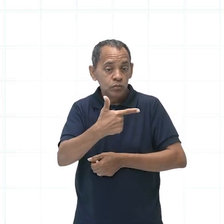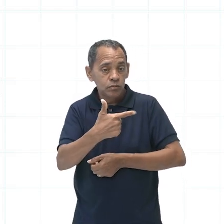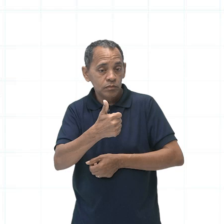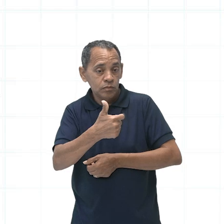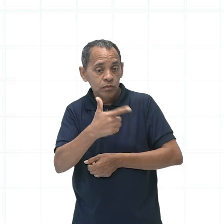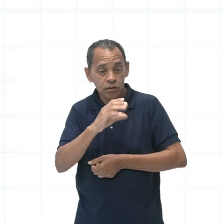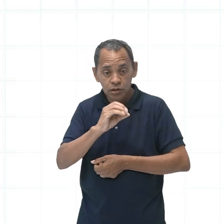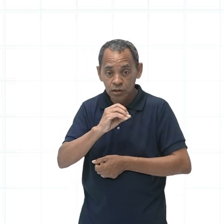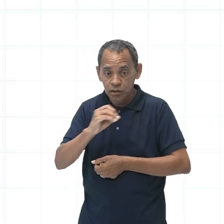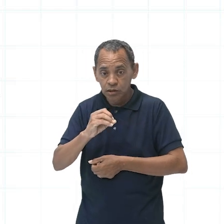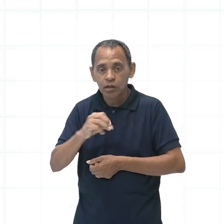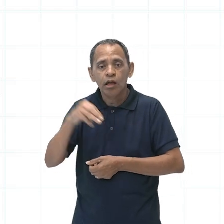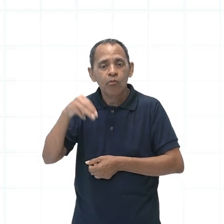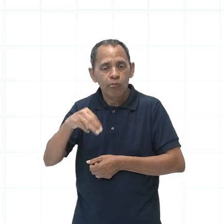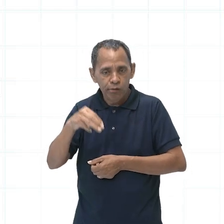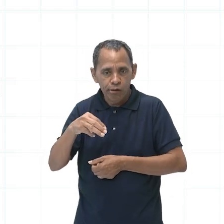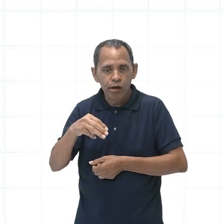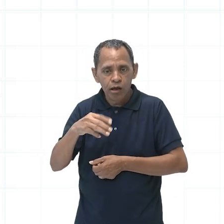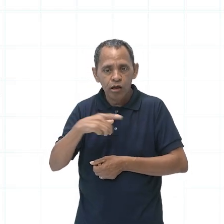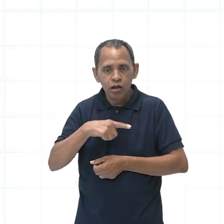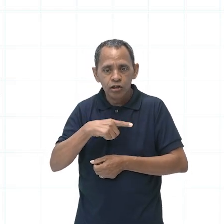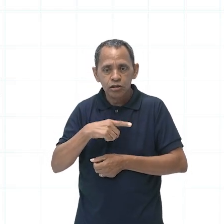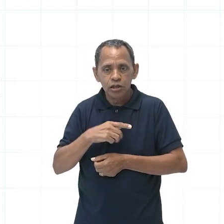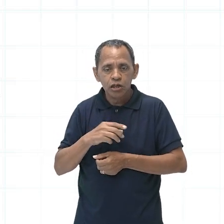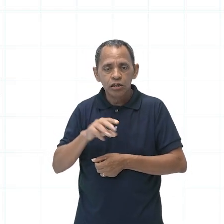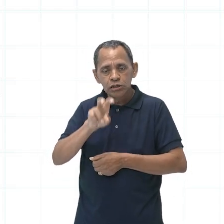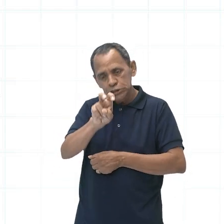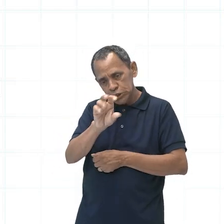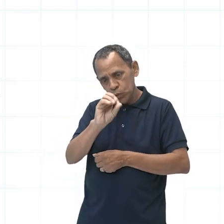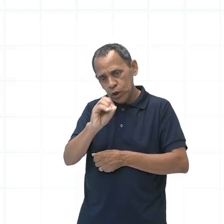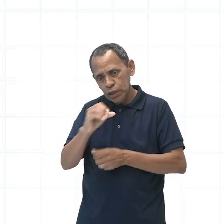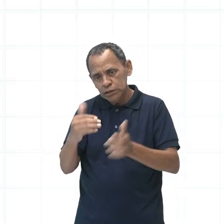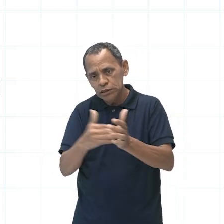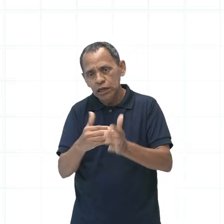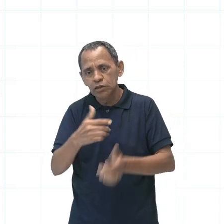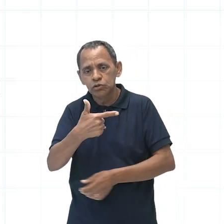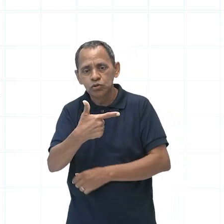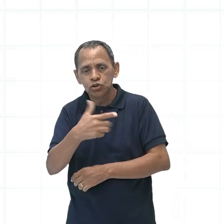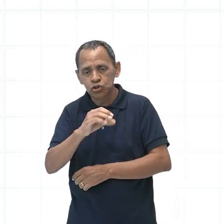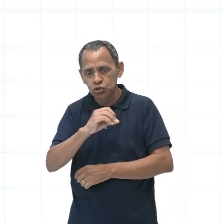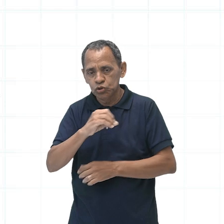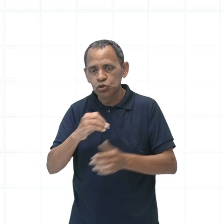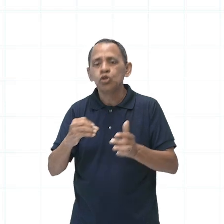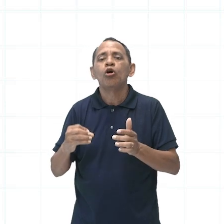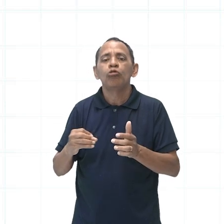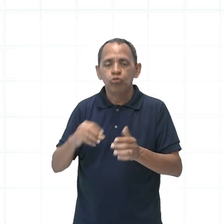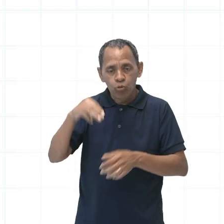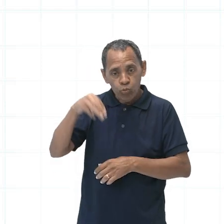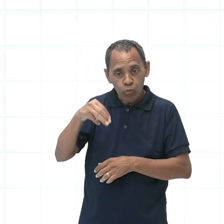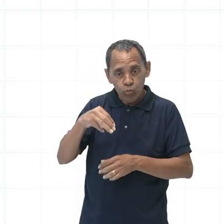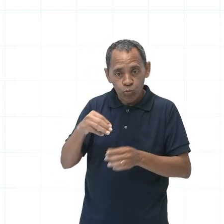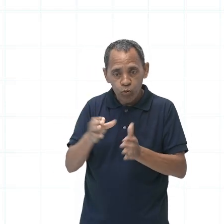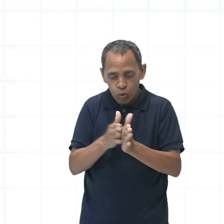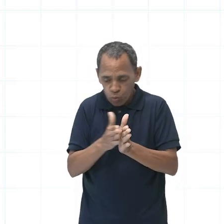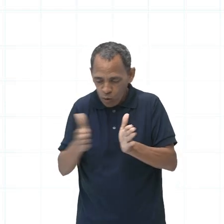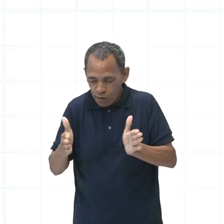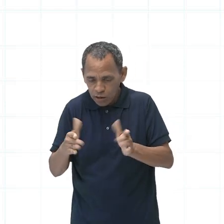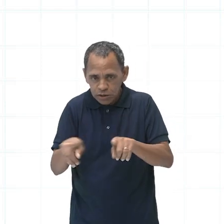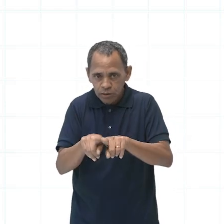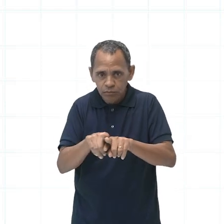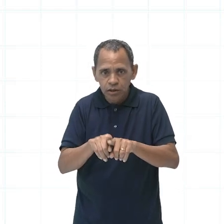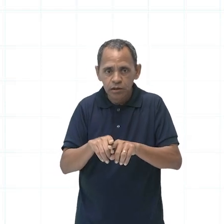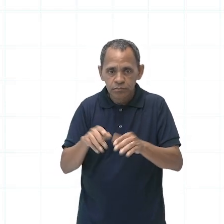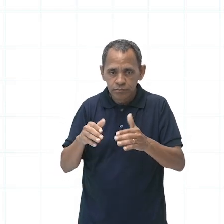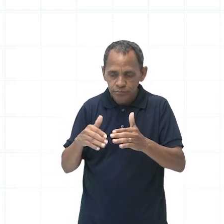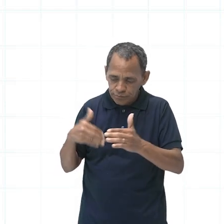metros para os cursos d'água que tenham de 50 a 200 metros de largura e assim por diante. Vai avançando, por favor. E aí nota